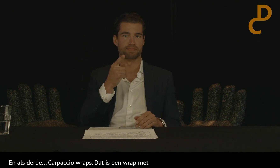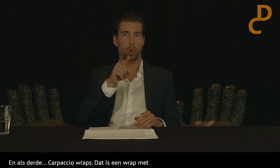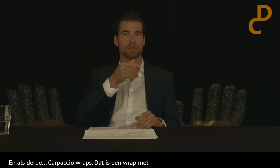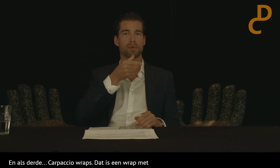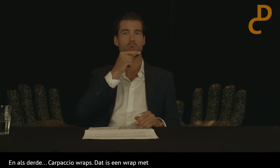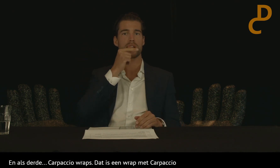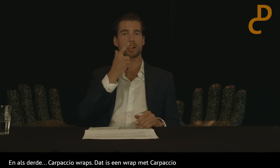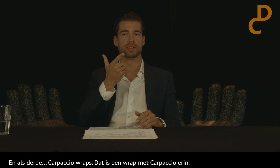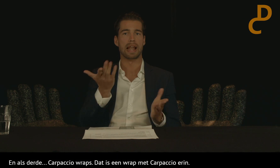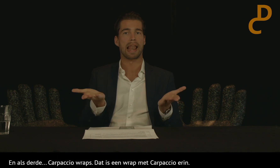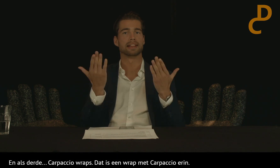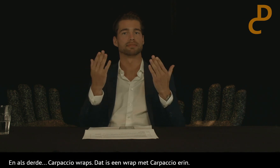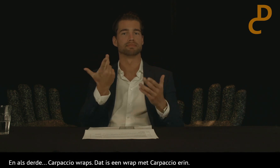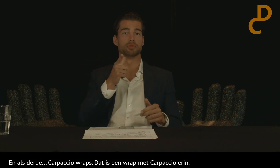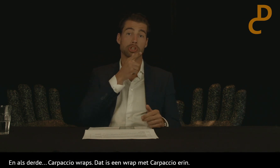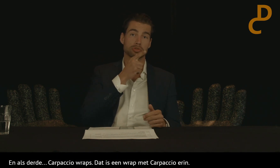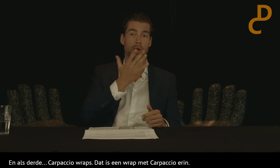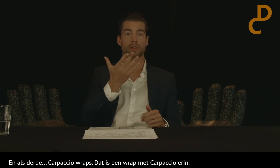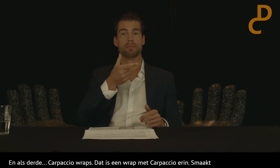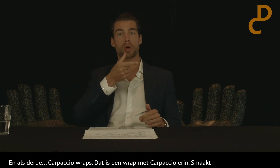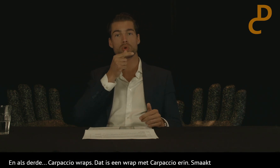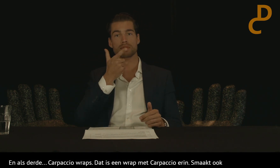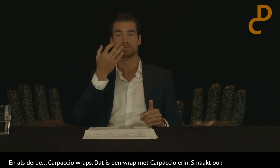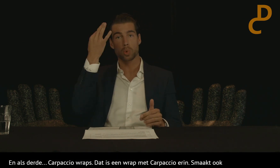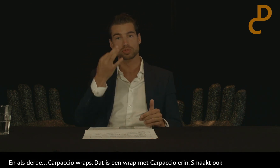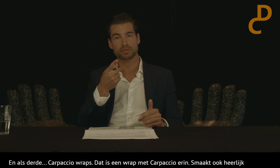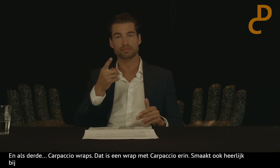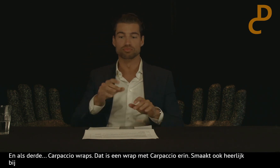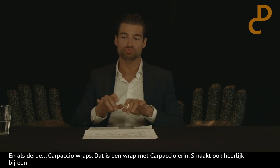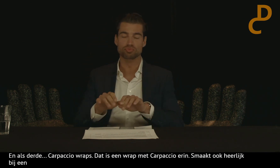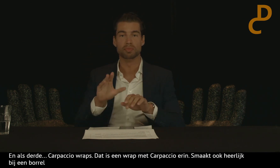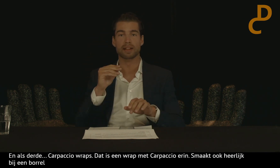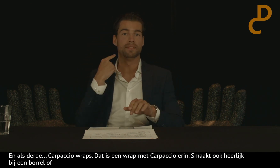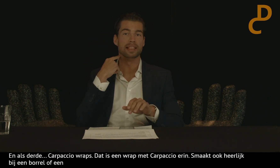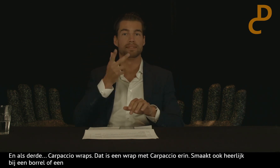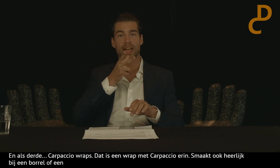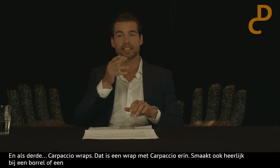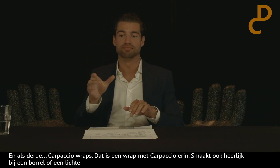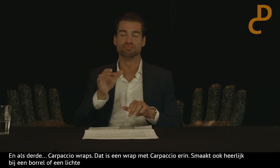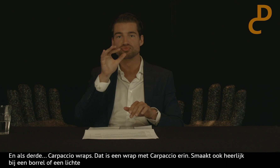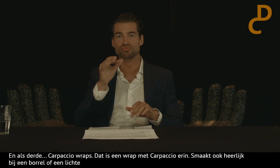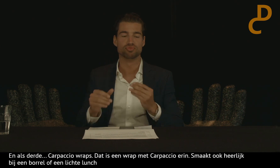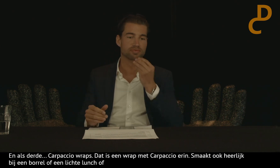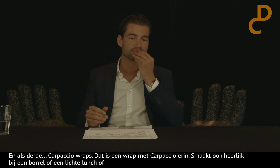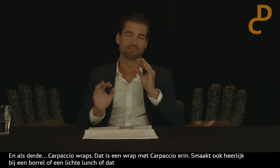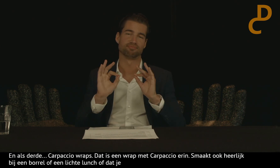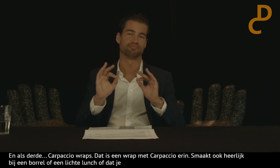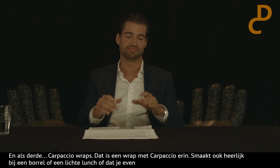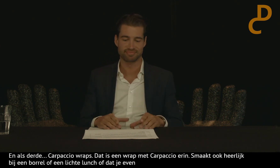Echt, smaakt ook heerlijk. Bijvoorbeeld voor een borreltje, voor een lichte lunch of thuis dat je lekker even zin hebt met een wit wijntje erbij.